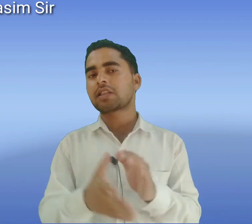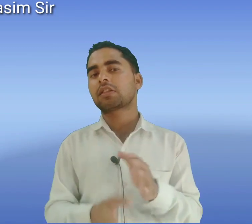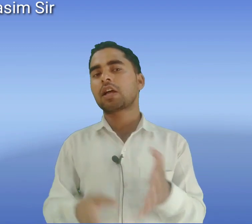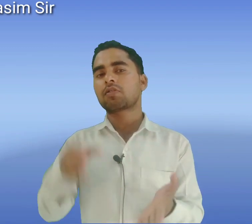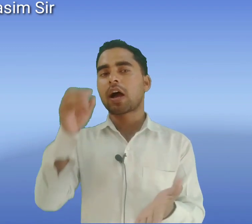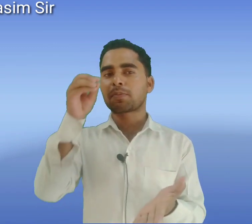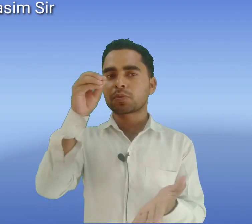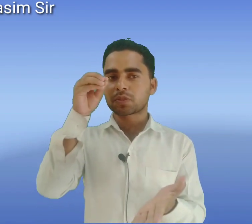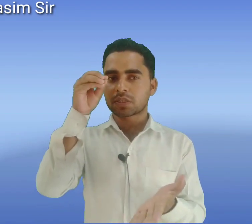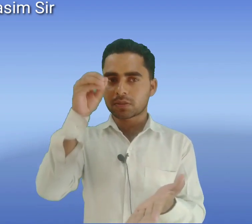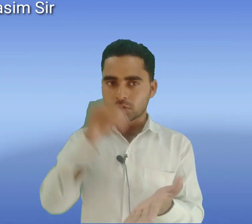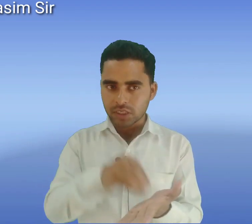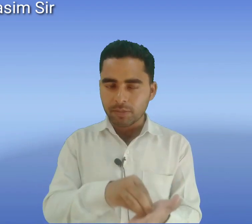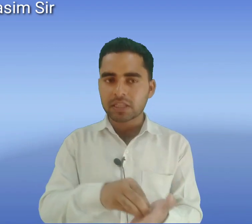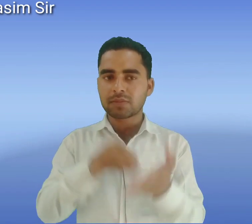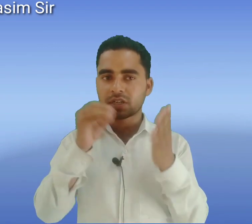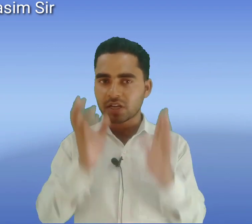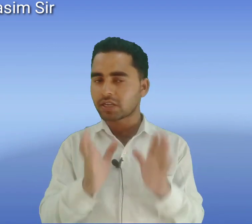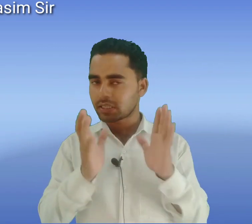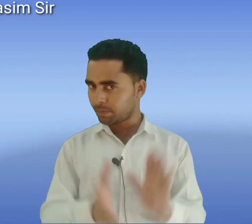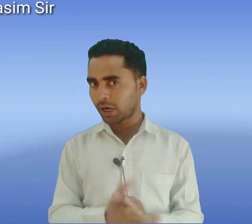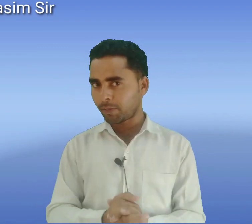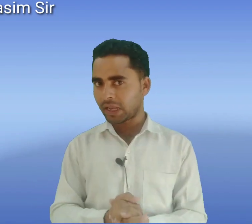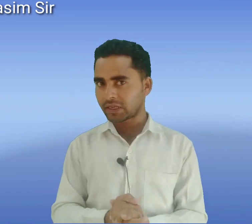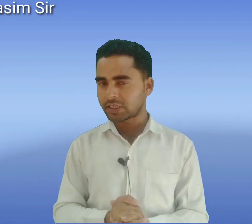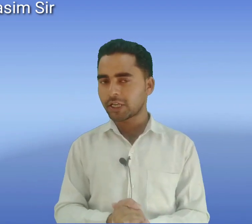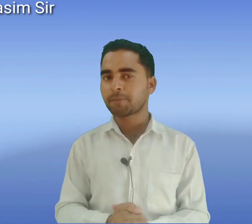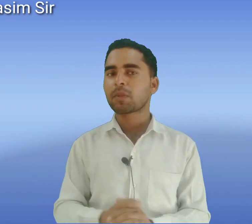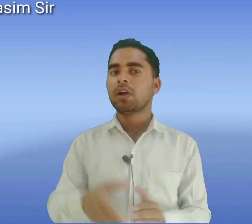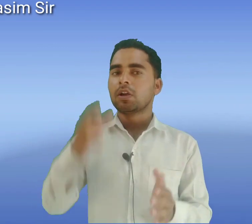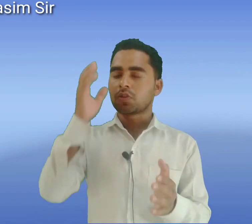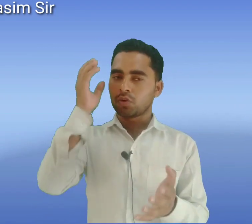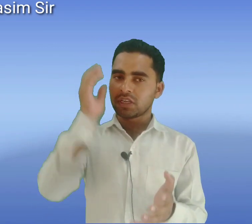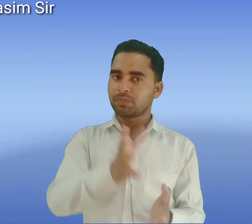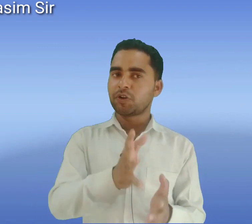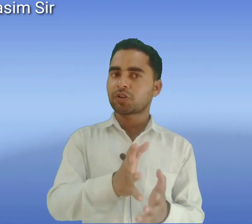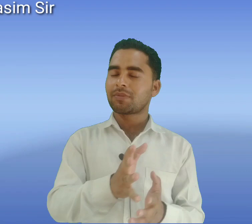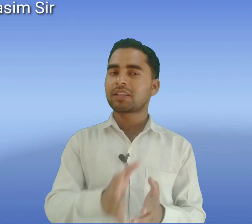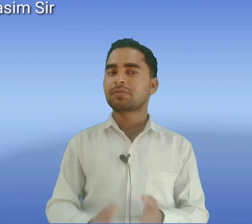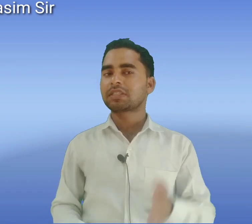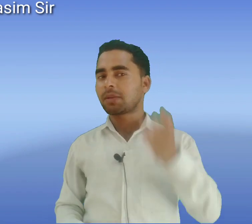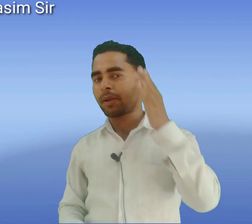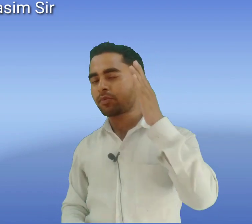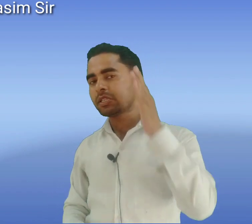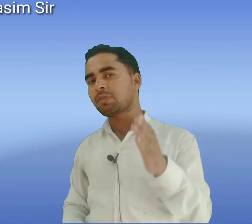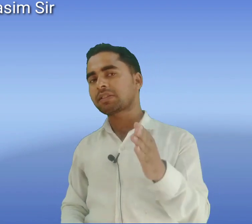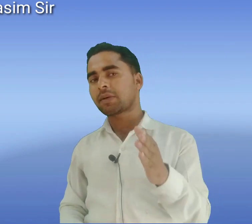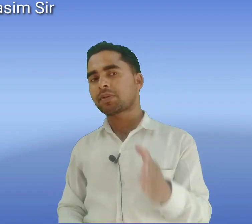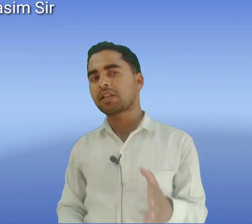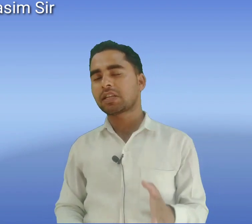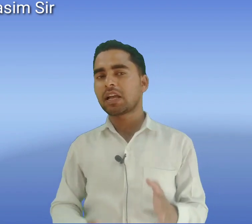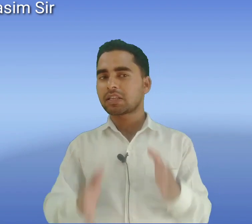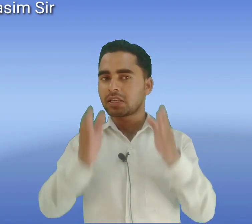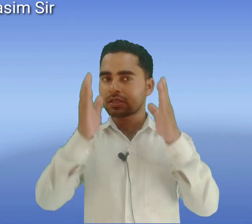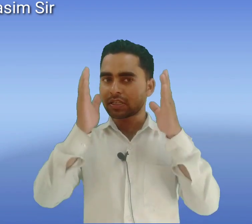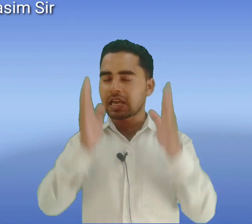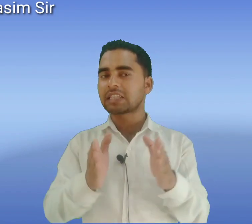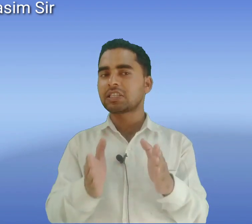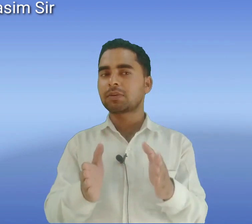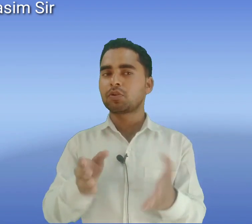दिया जाता तो आप उस के माध्यम से ढूंढ से पढ़ पाएंगे ठीक है तो इस वीडियो के माध्यम से सिर्फ को इस बात का पता चला कि क्या चीज